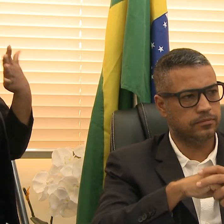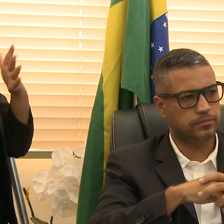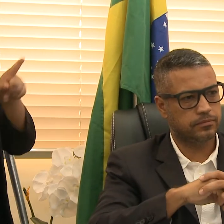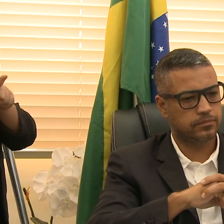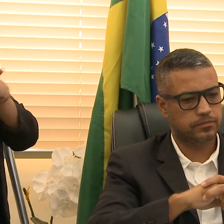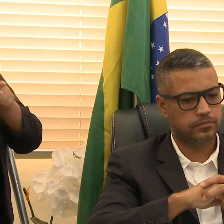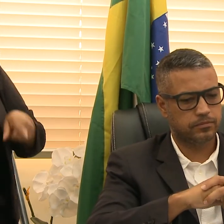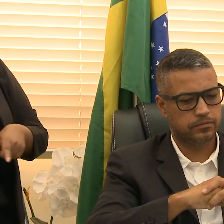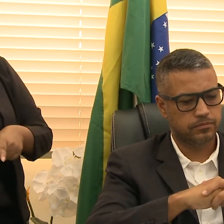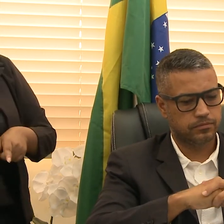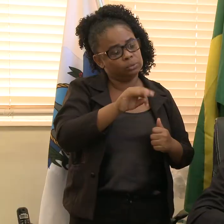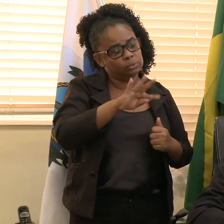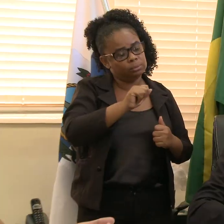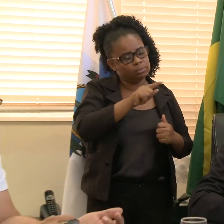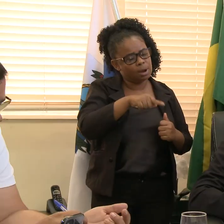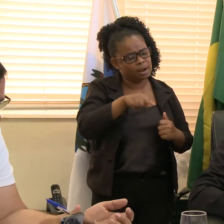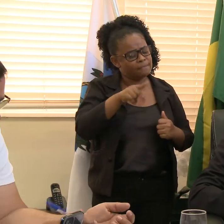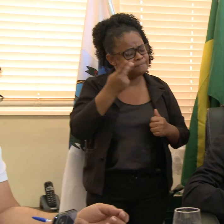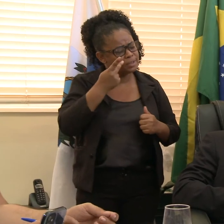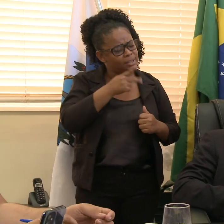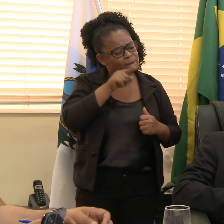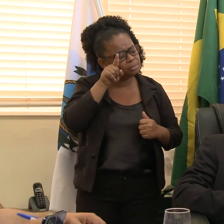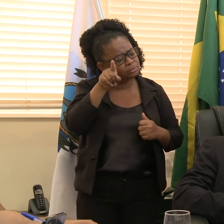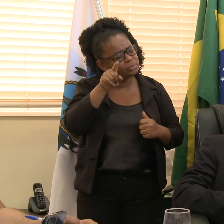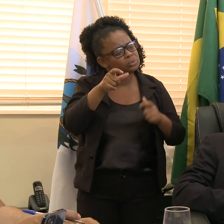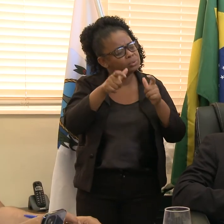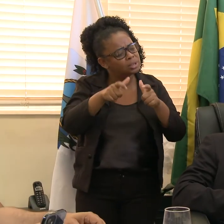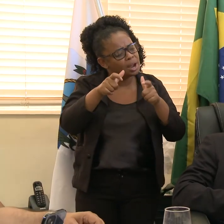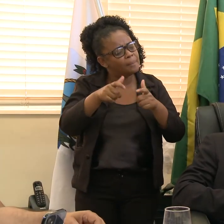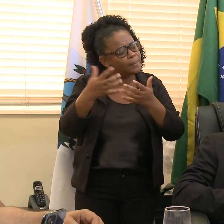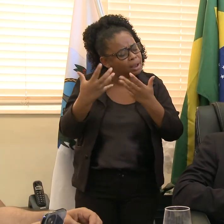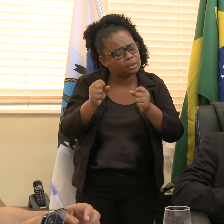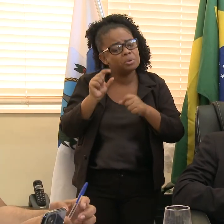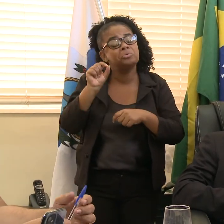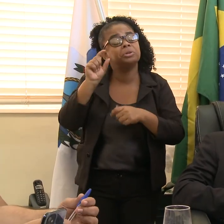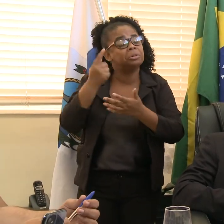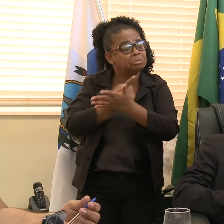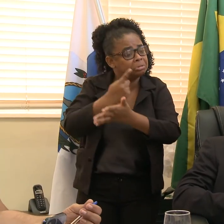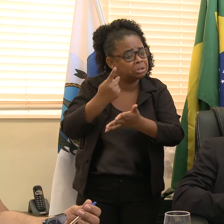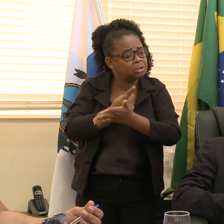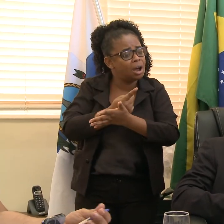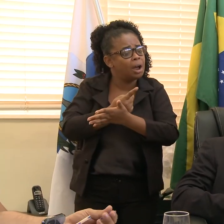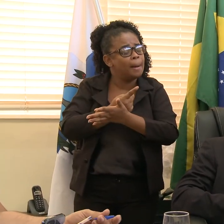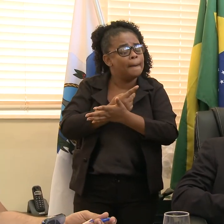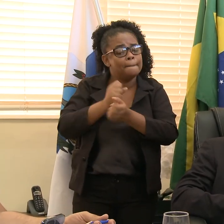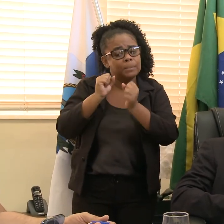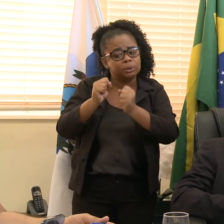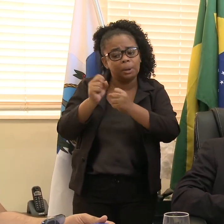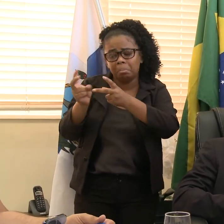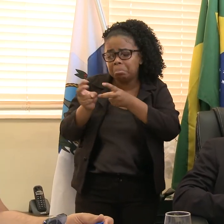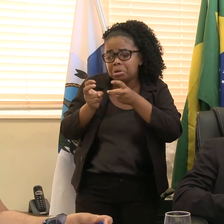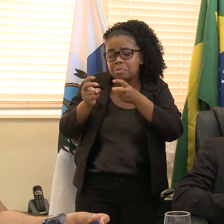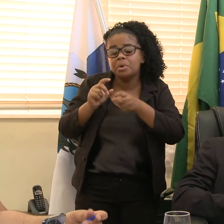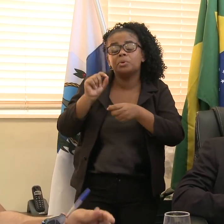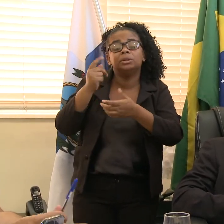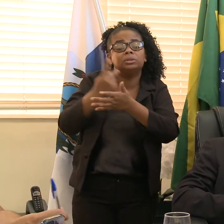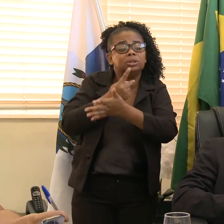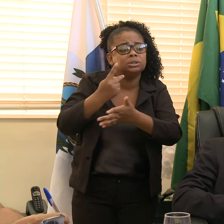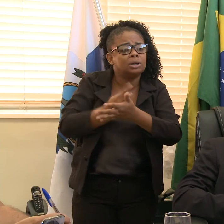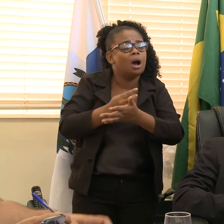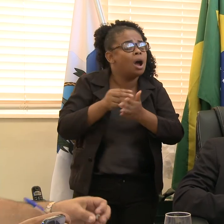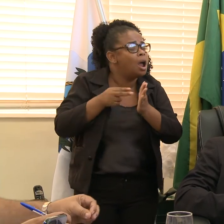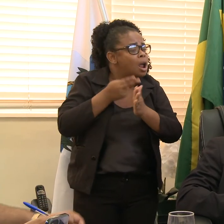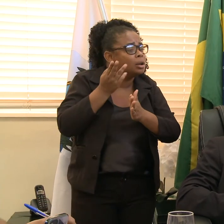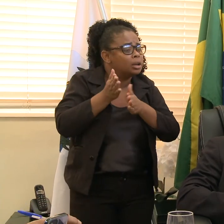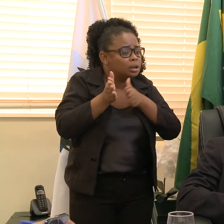ali para obter informações para enriquecer o nosso requerimento de